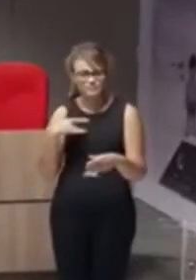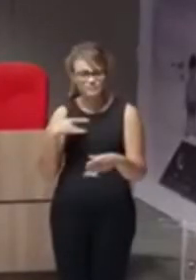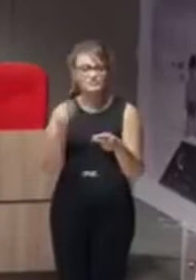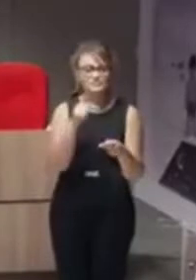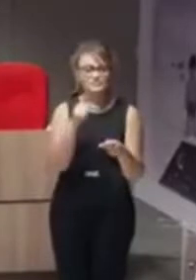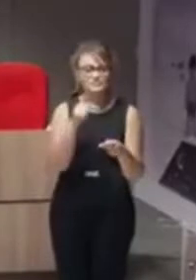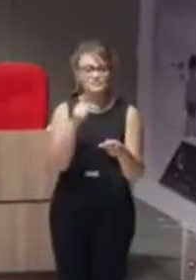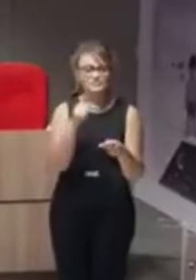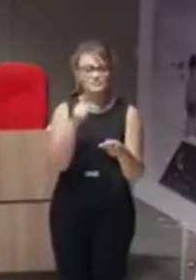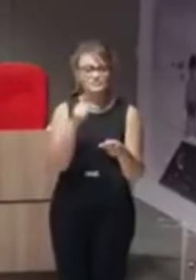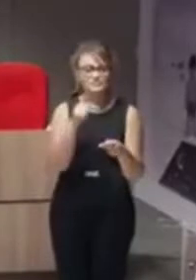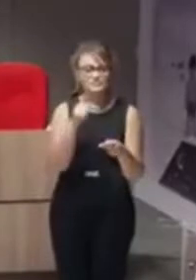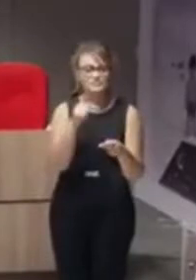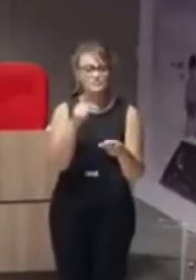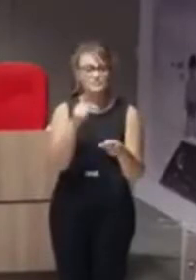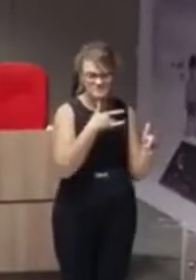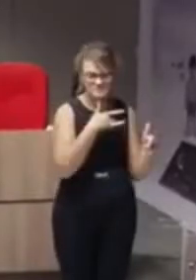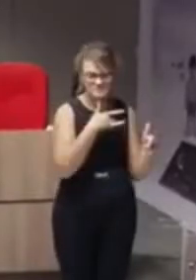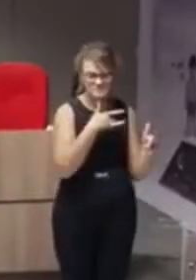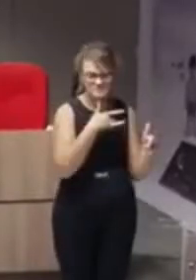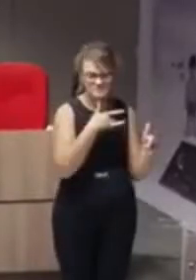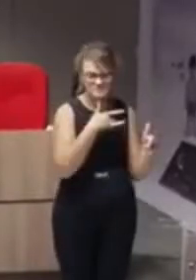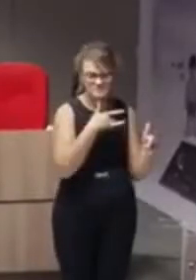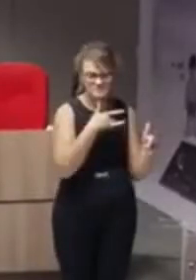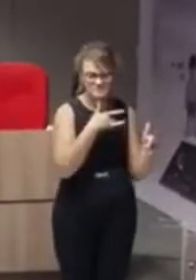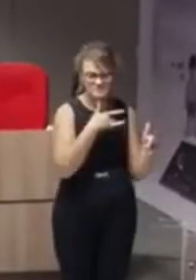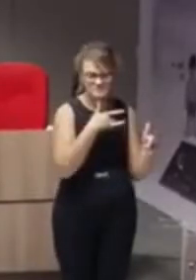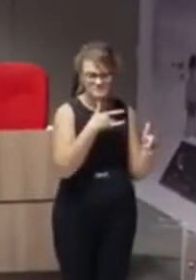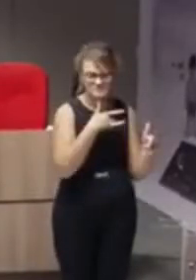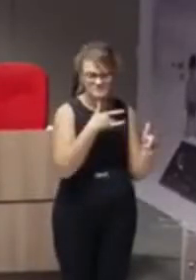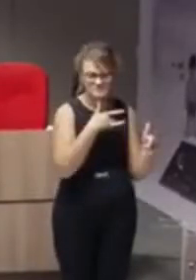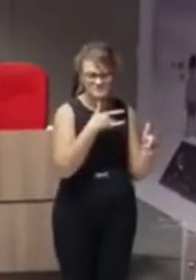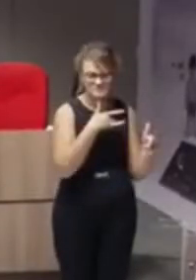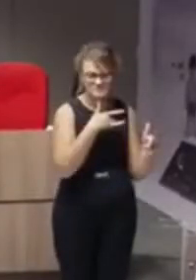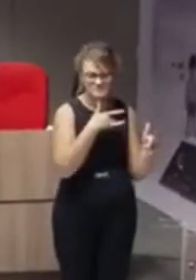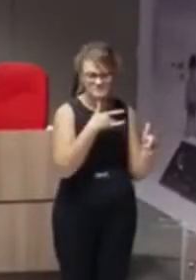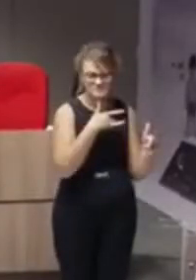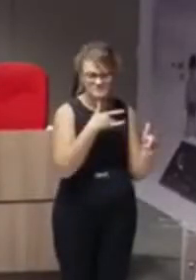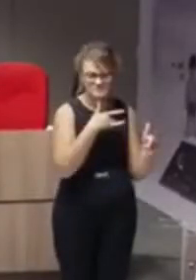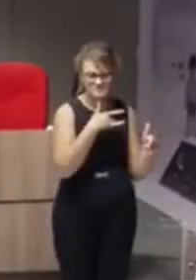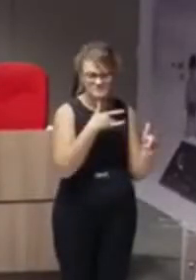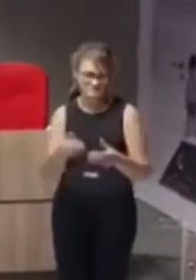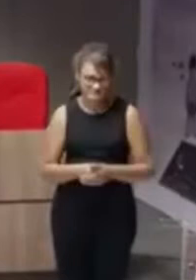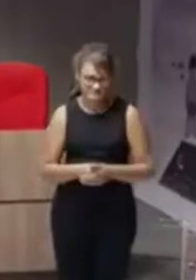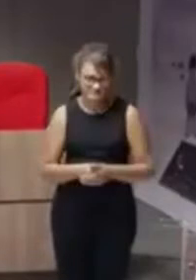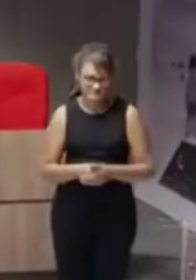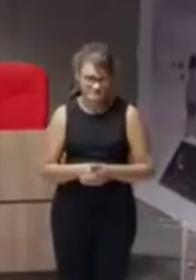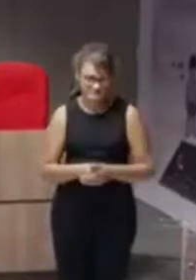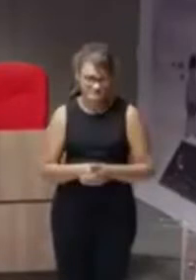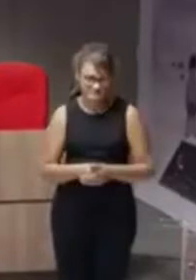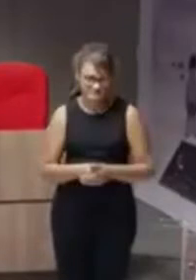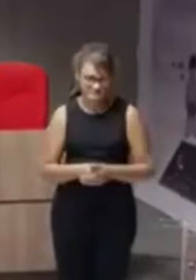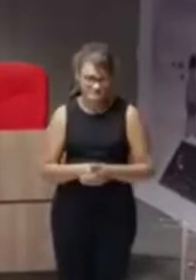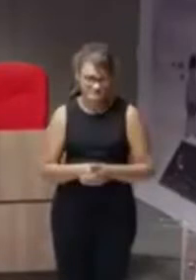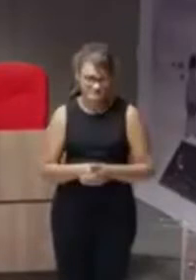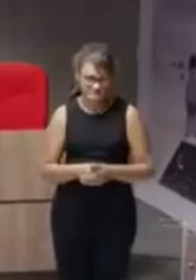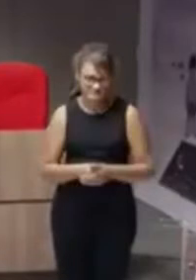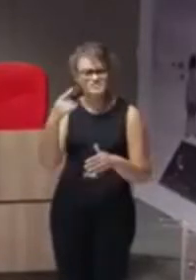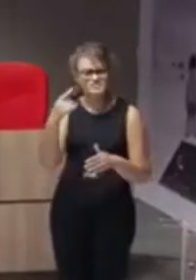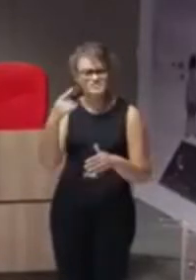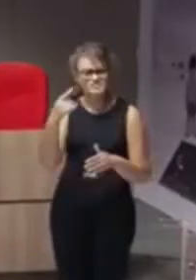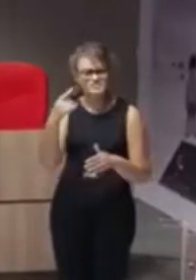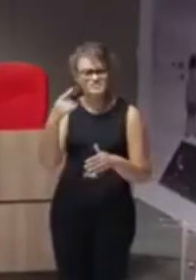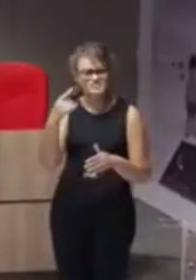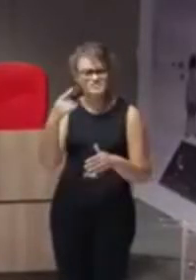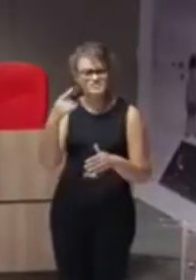serviço de saúde, mas para quem presta esse serviço. Até então, nós vínhamos, como foi relatado,